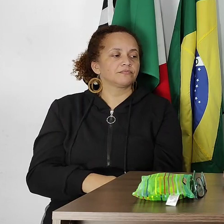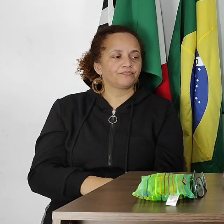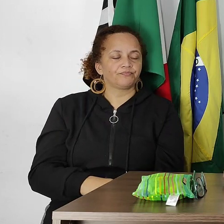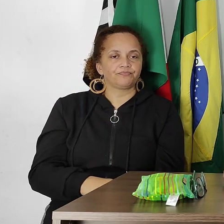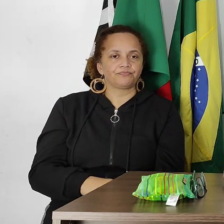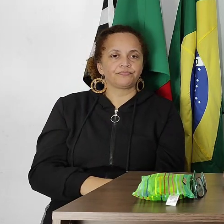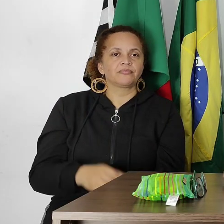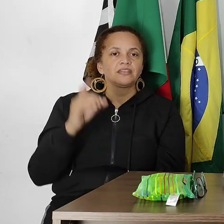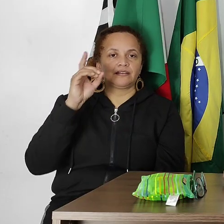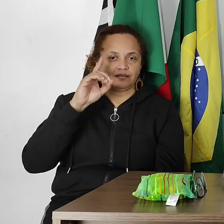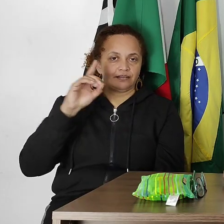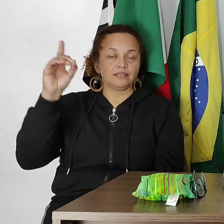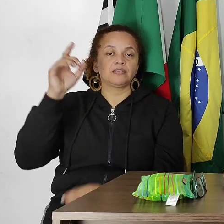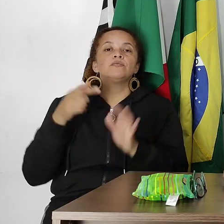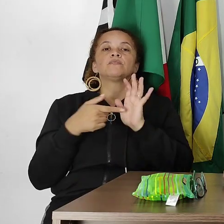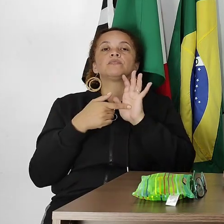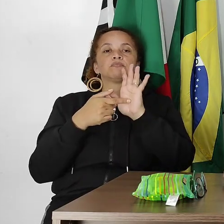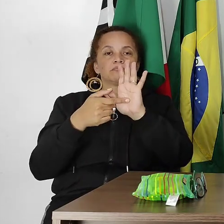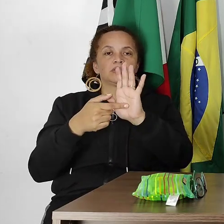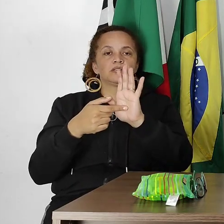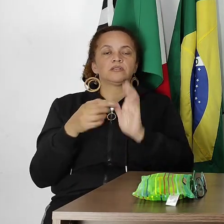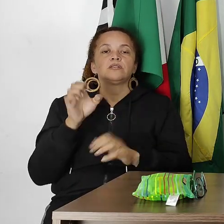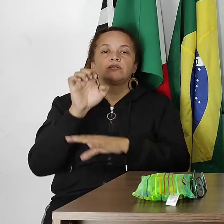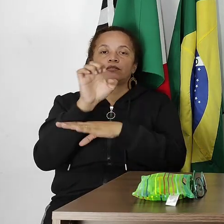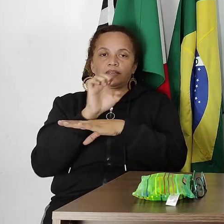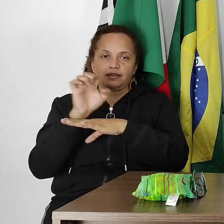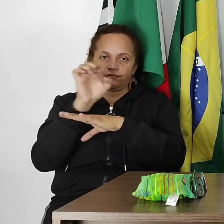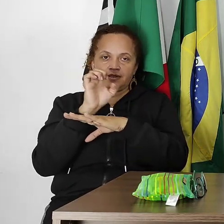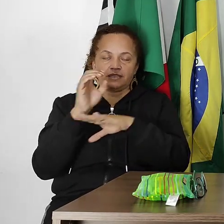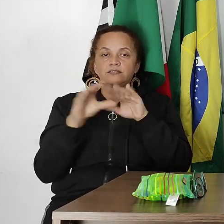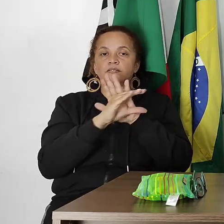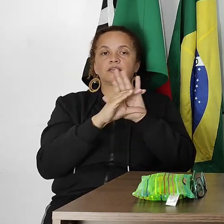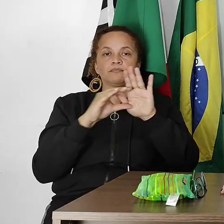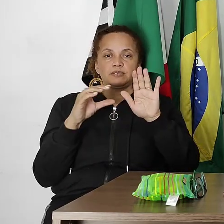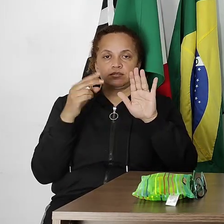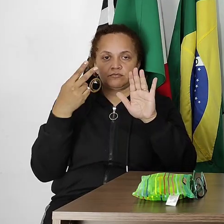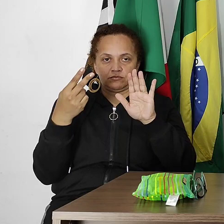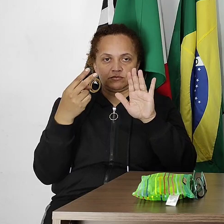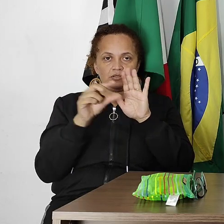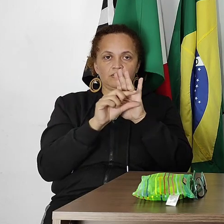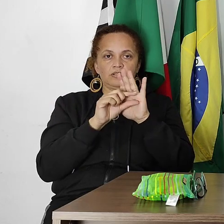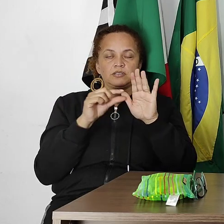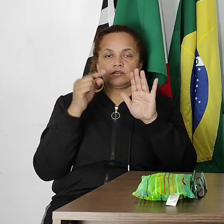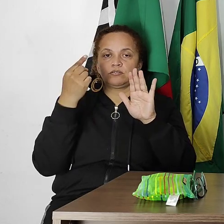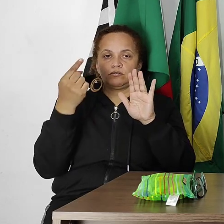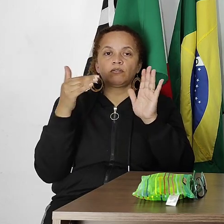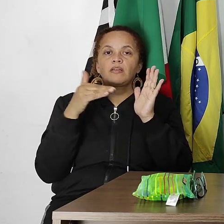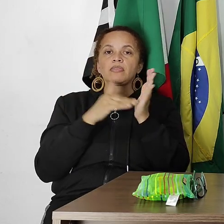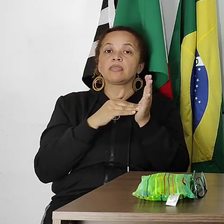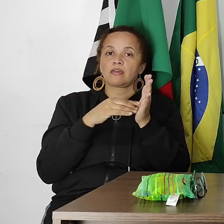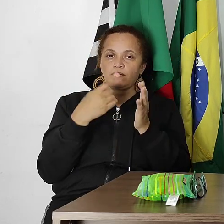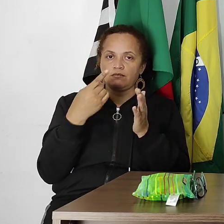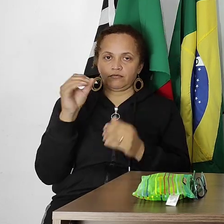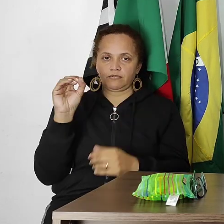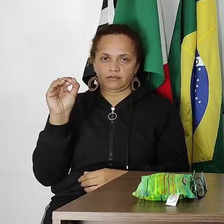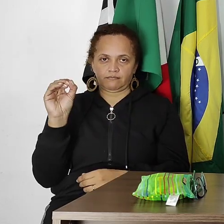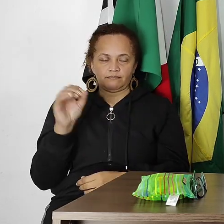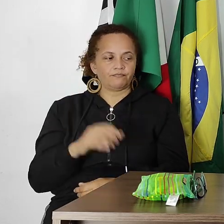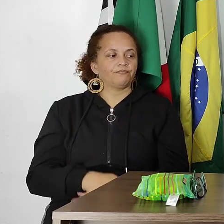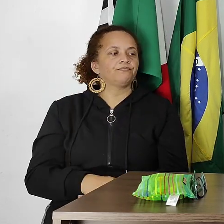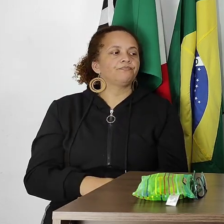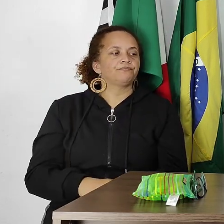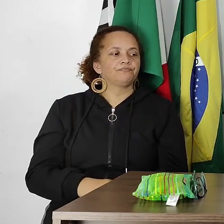me deu o texto de Efésios 2, do 1 ao 10, que eu vou ler para vocês, tá? E ele falou assim para mim, ó.